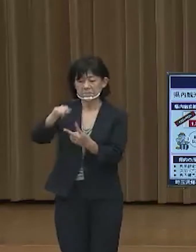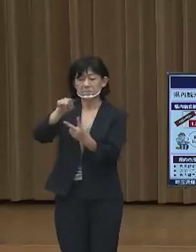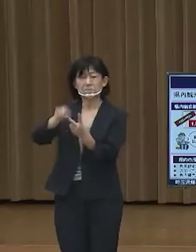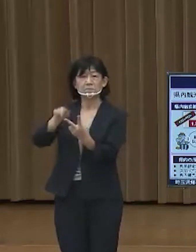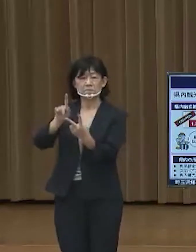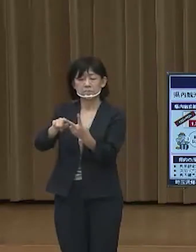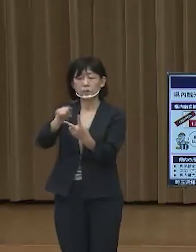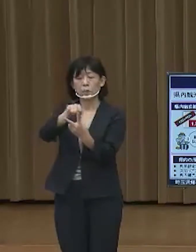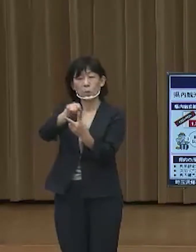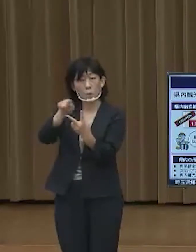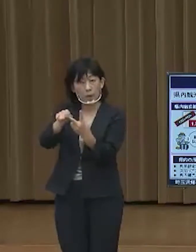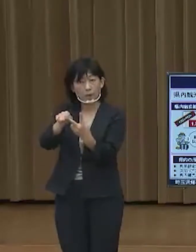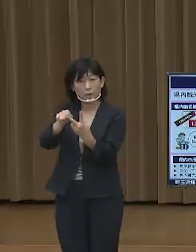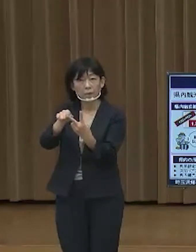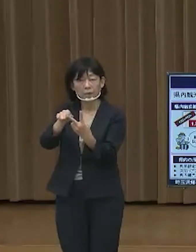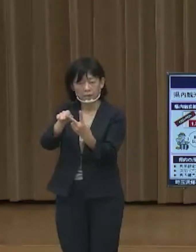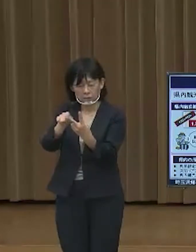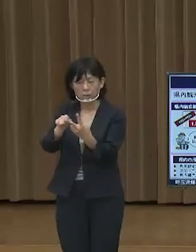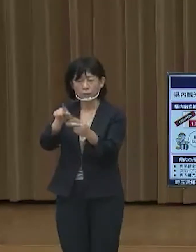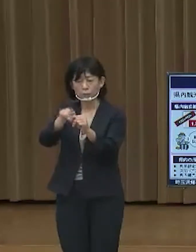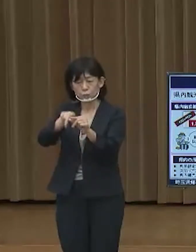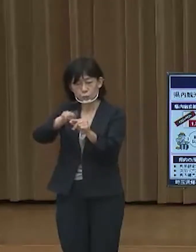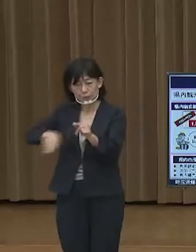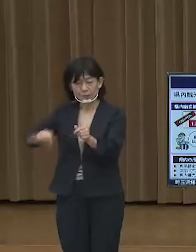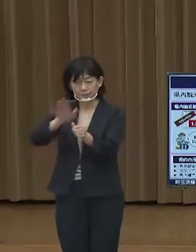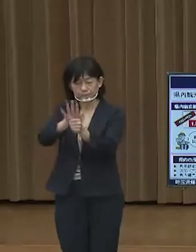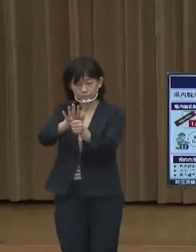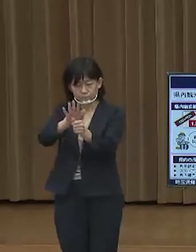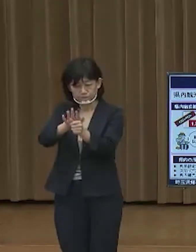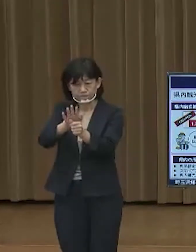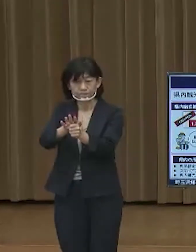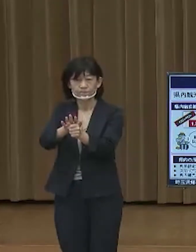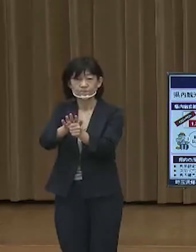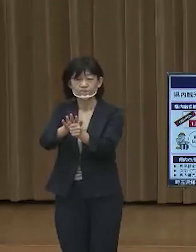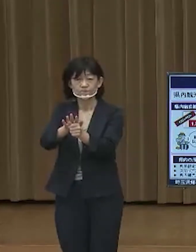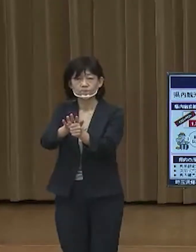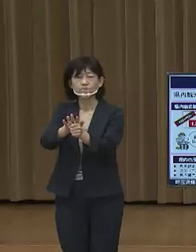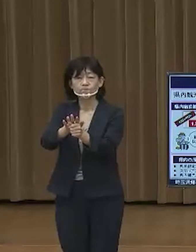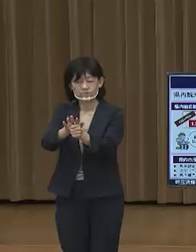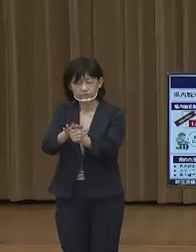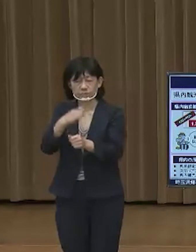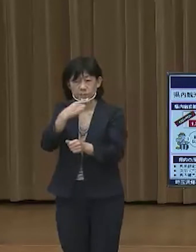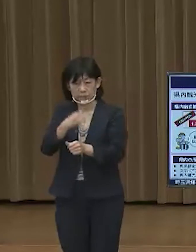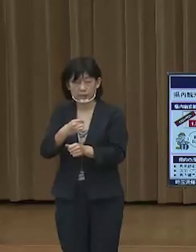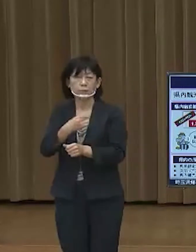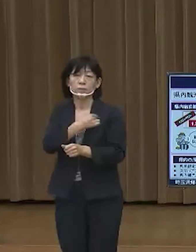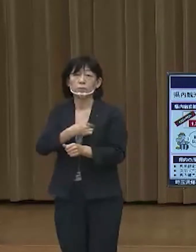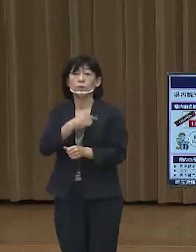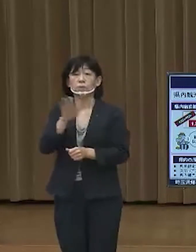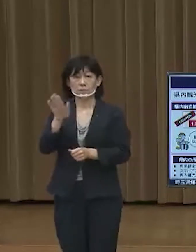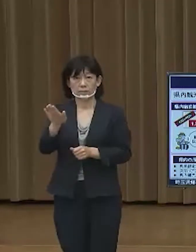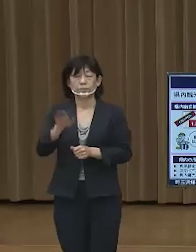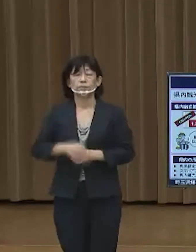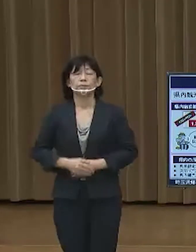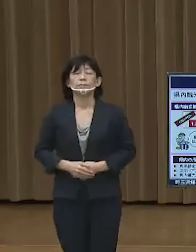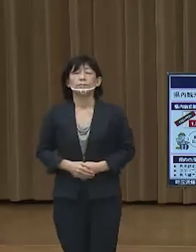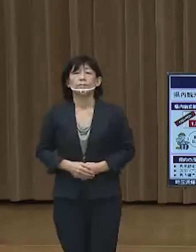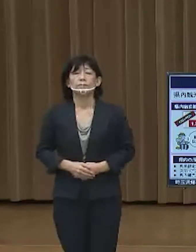かりと前向き、しっかりと受け止めて、それを推進していく必要があるというふうに考えています。